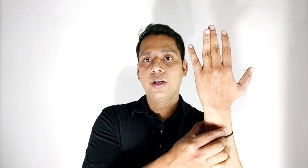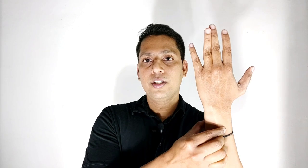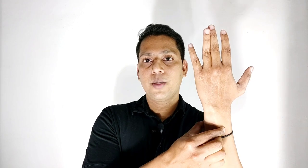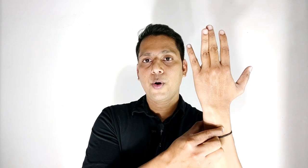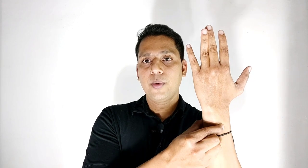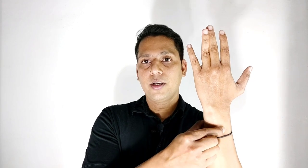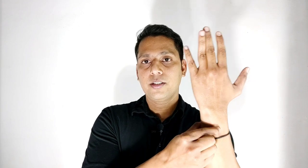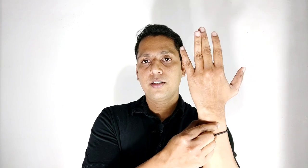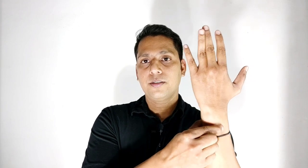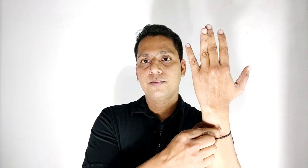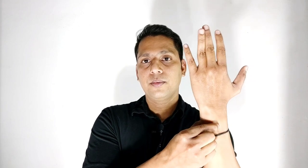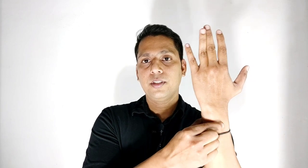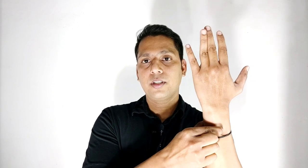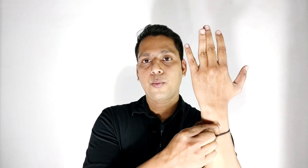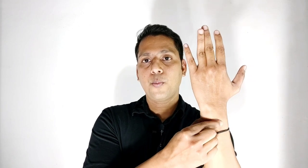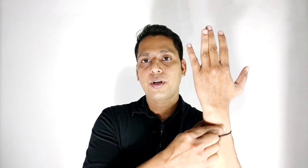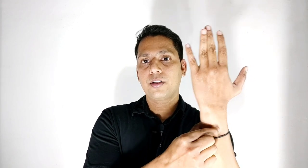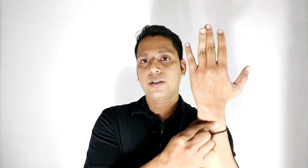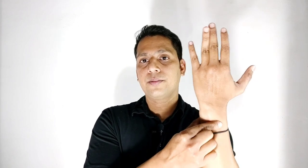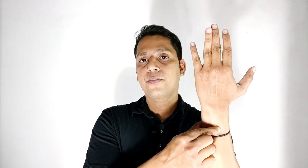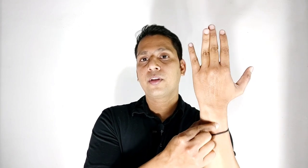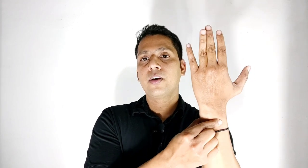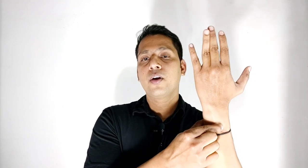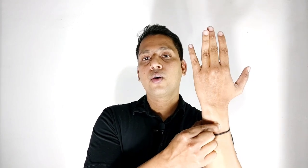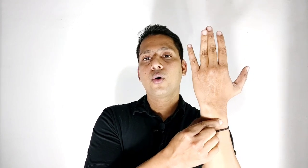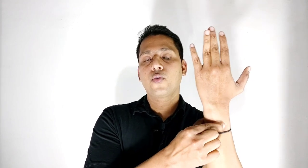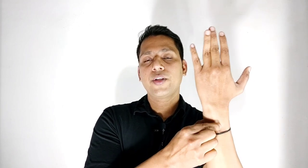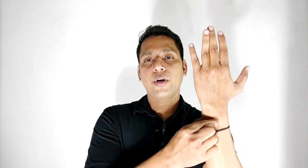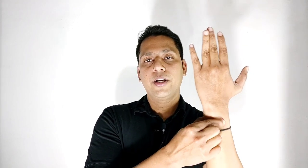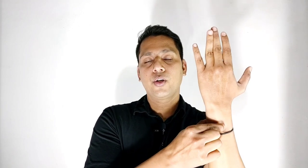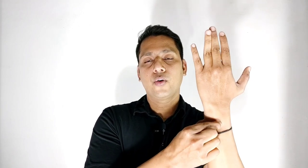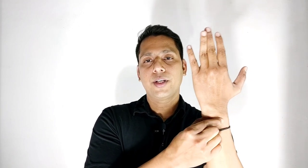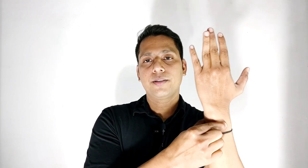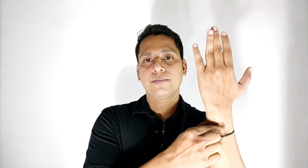यहाँ पर प्रेशर देना है क्लॉक्वाइज और अंठी क्लॉक्वाइज